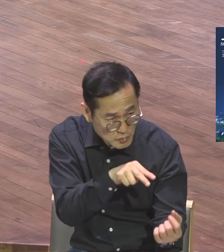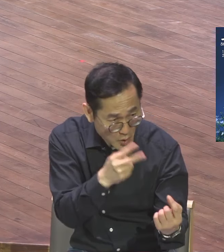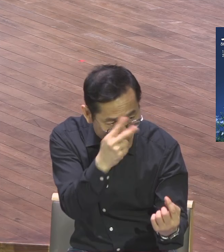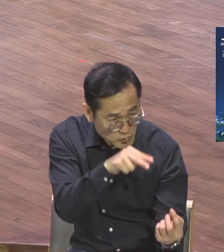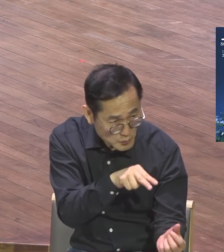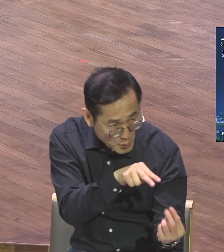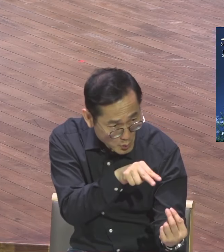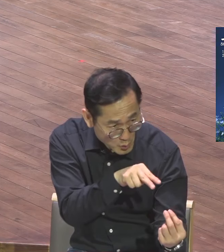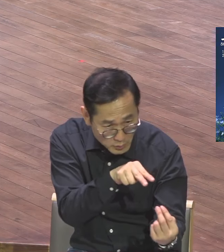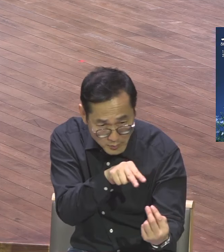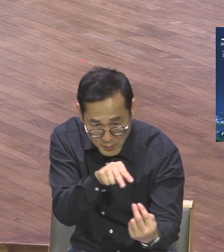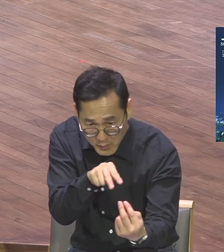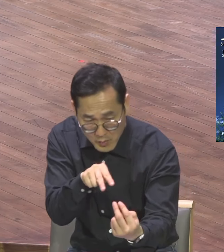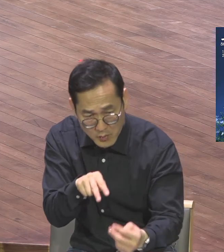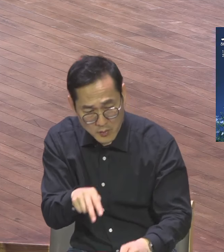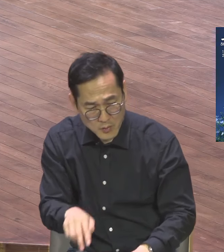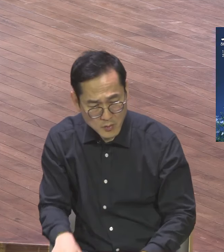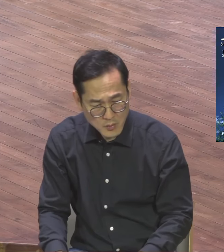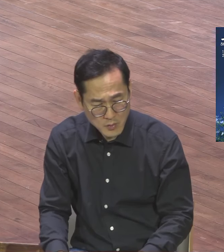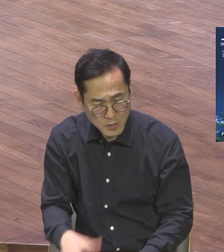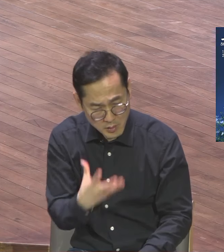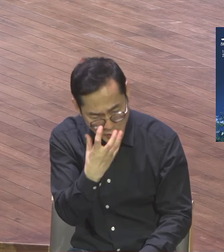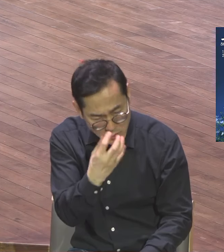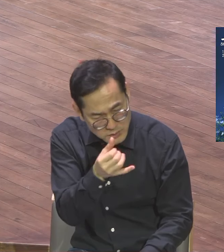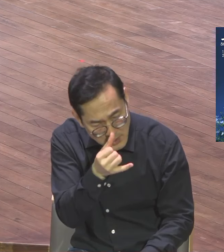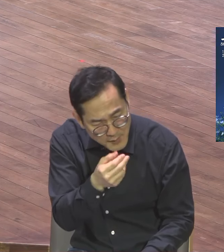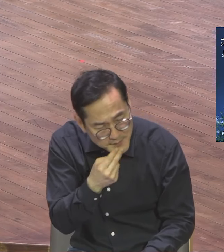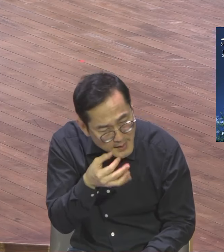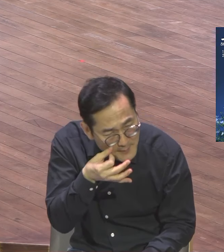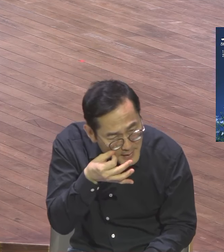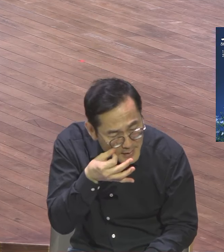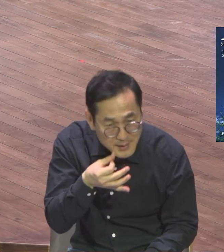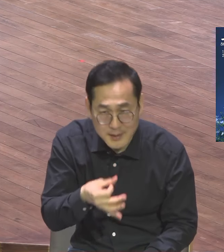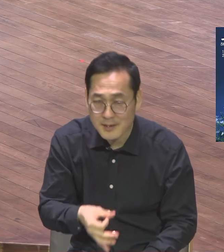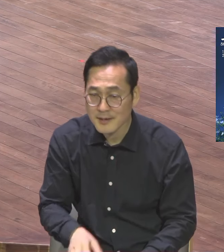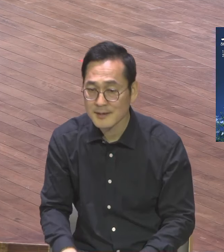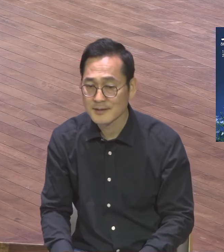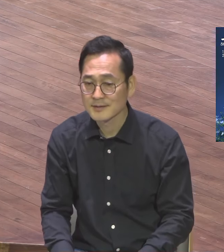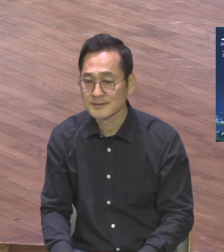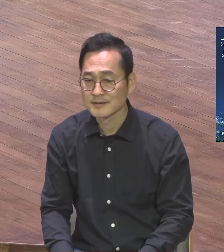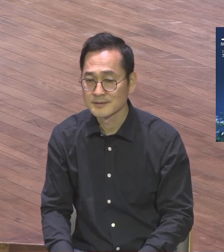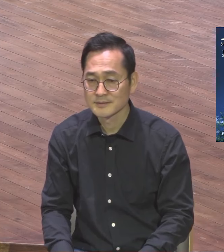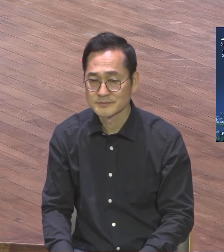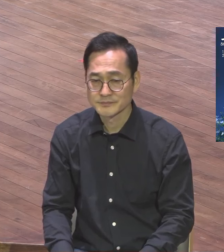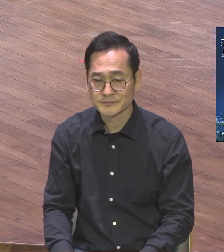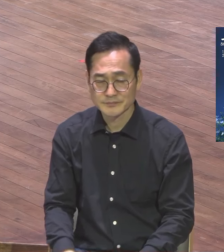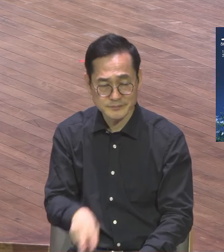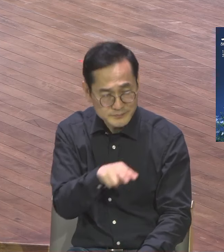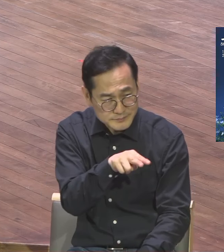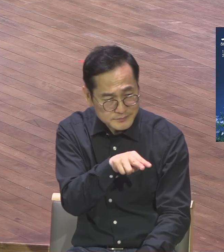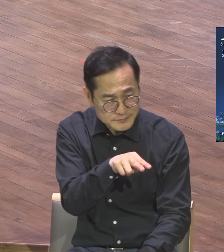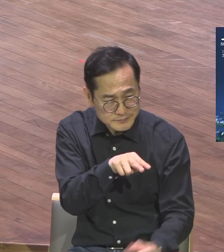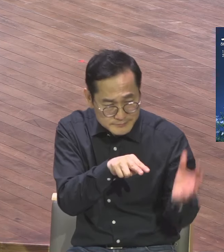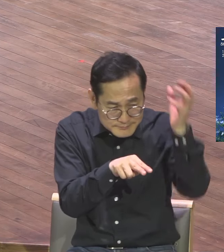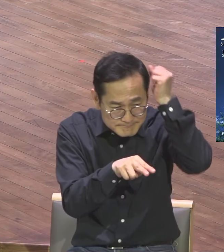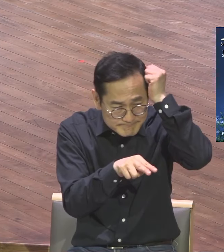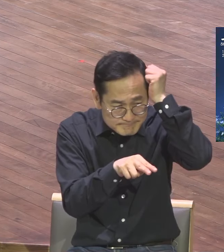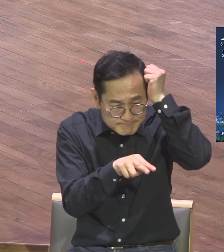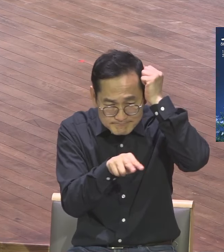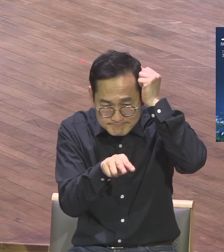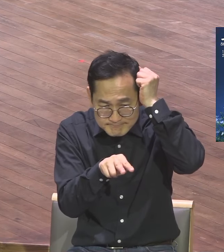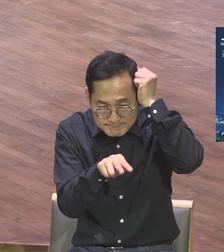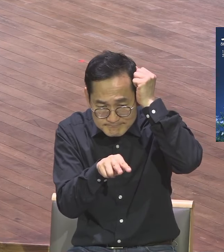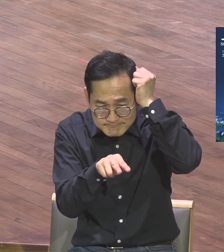파님. 그러니까 형편이는 얼굴인데 얼굴. 양떼 얼굴을 하나하나 기억하고